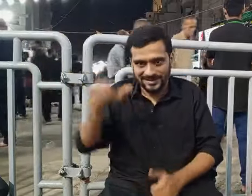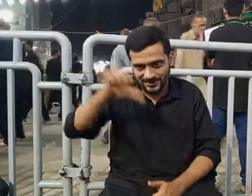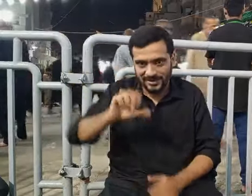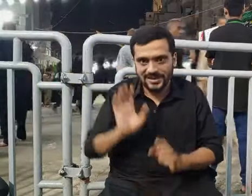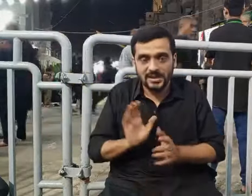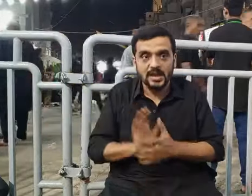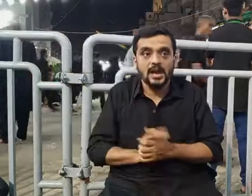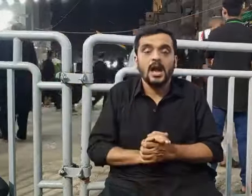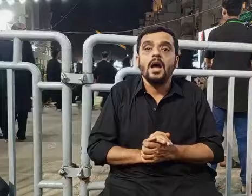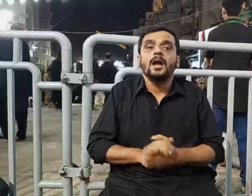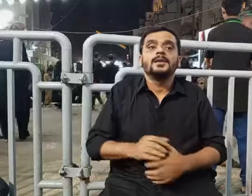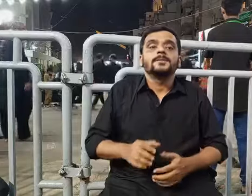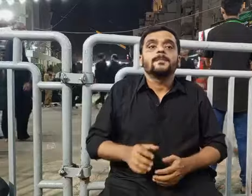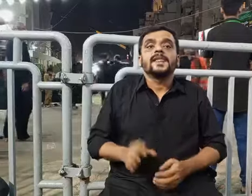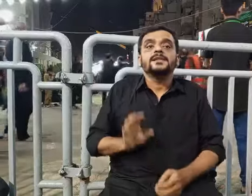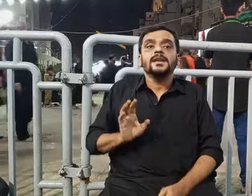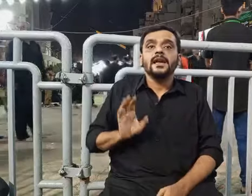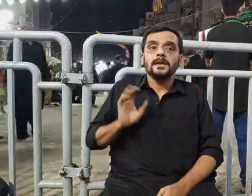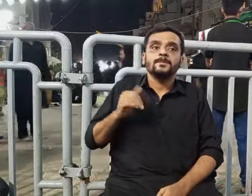چکا جب قبول ہو چکا تو قریب آئی